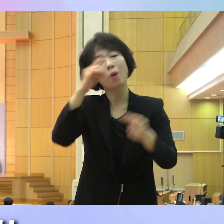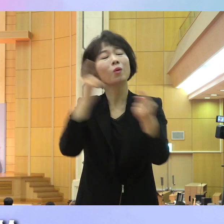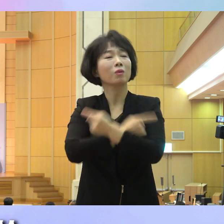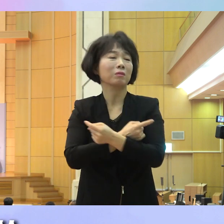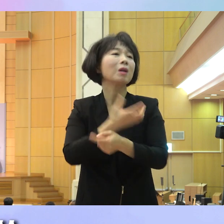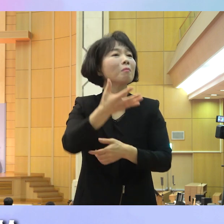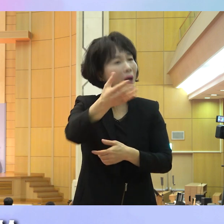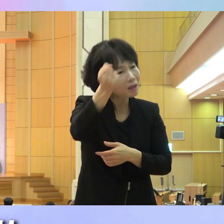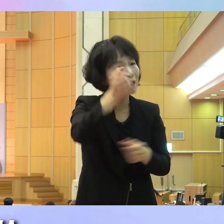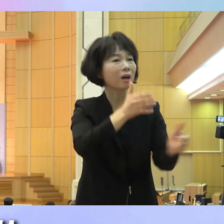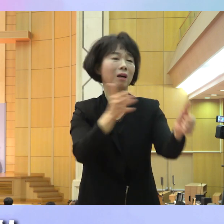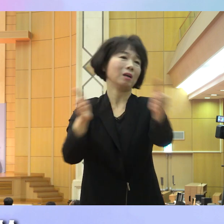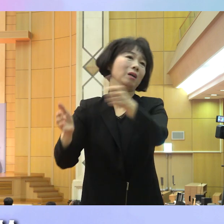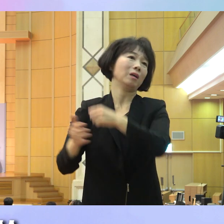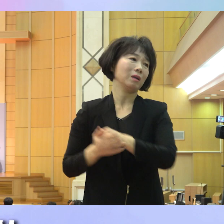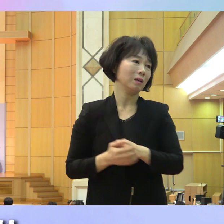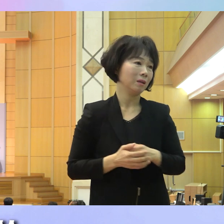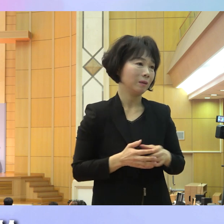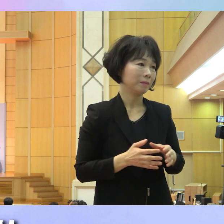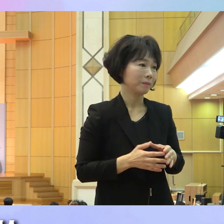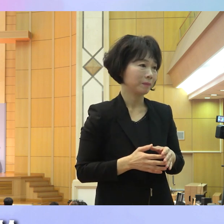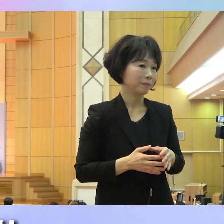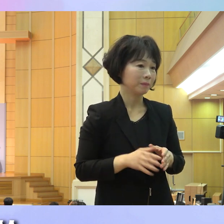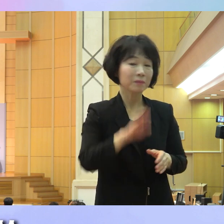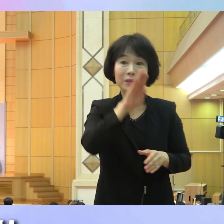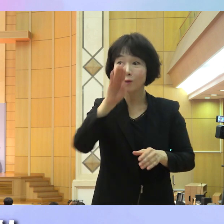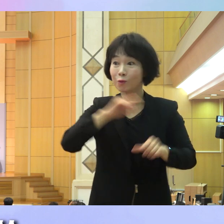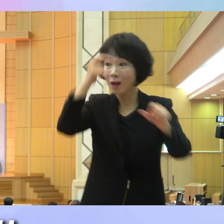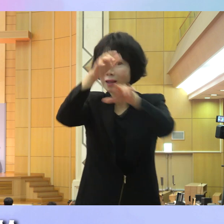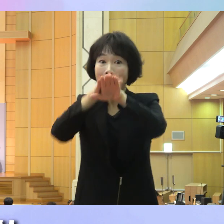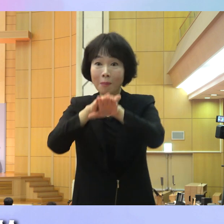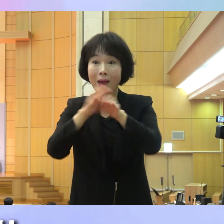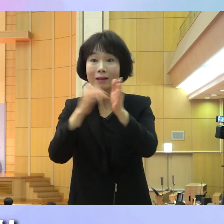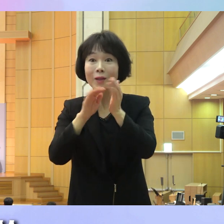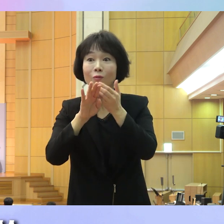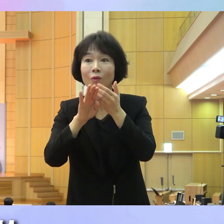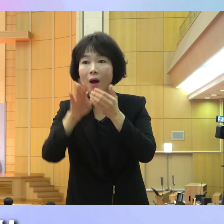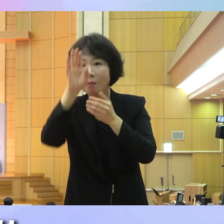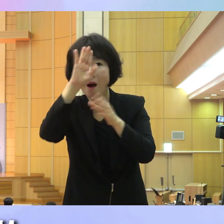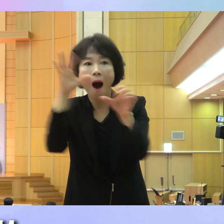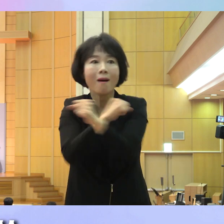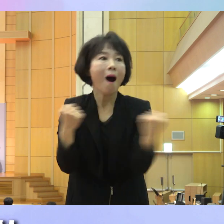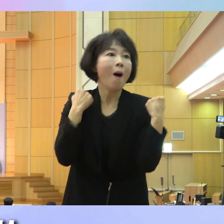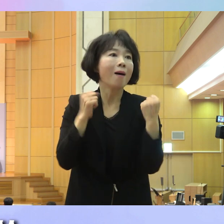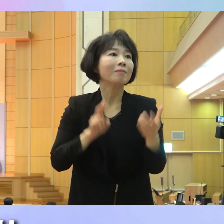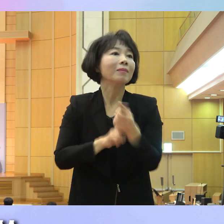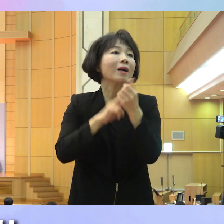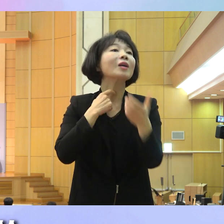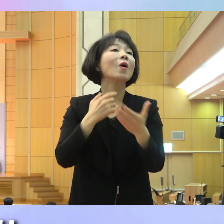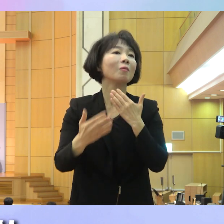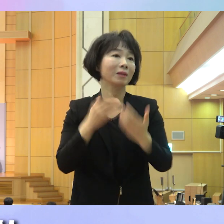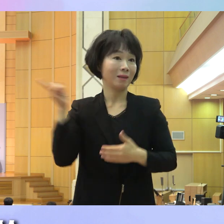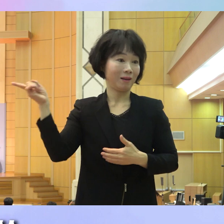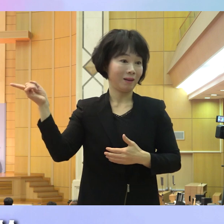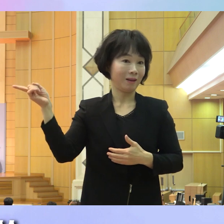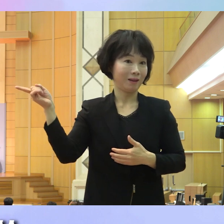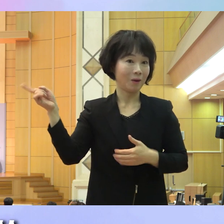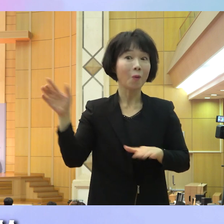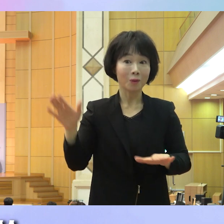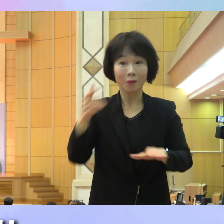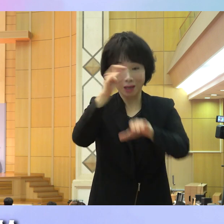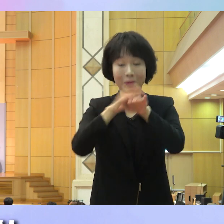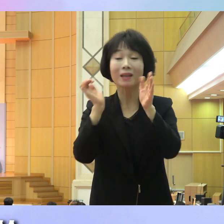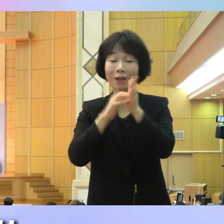그러는 거지. 그런 것이 없다고 하면 뭐 때문에 그런 기도 시간을 갖겠어요? 오늘도 시간 나면 그렇게 기도해 줄 때가